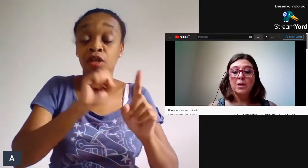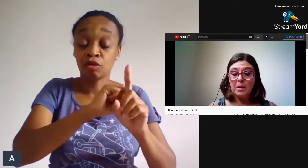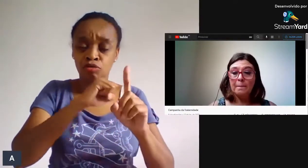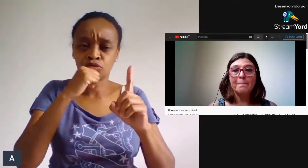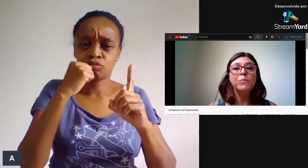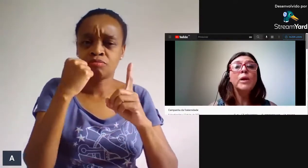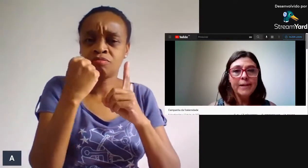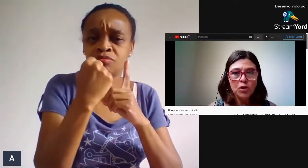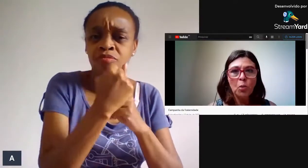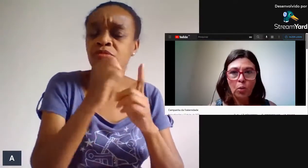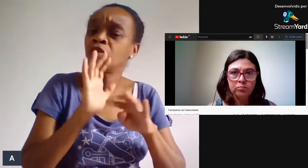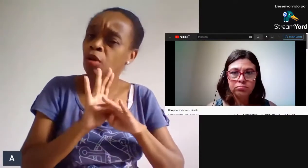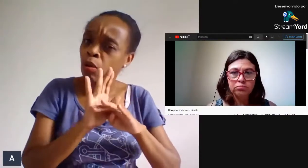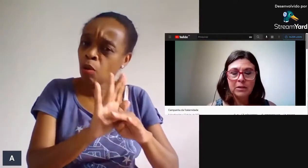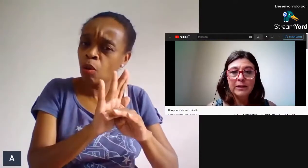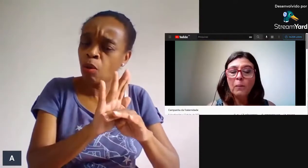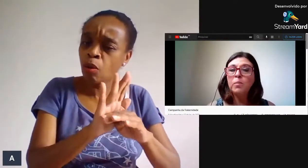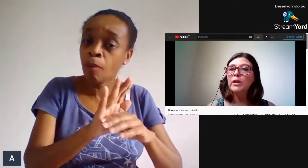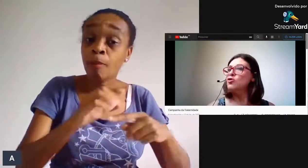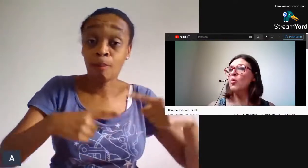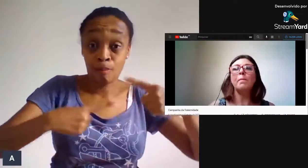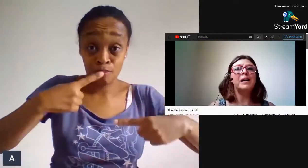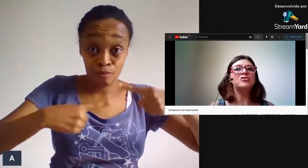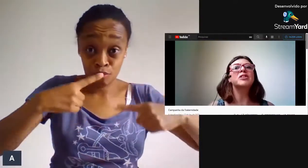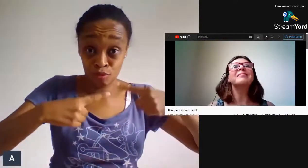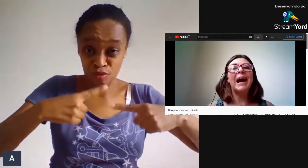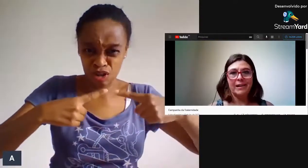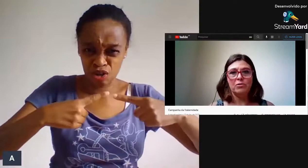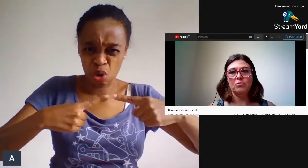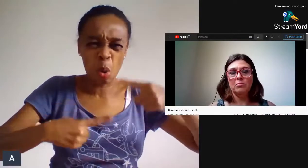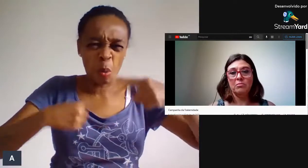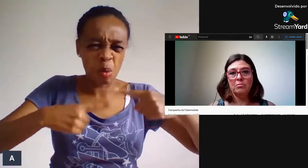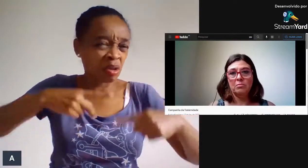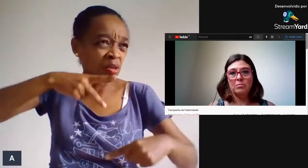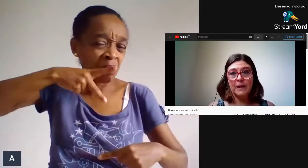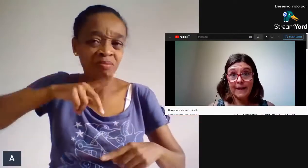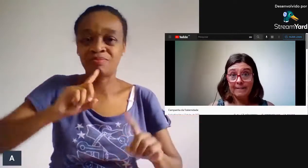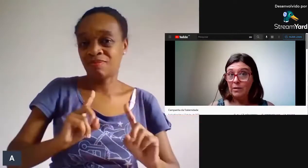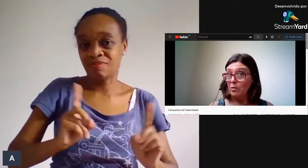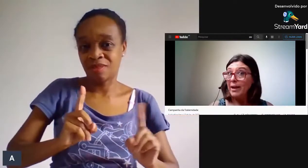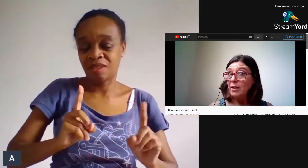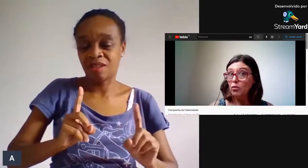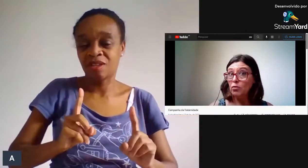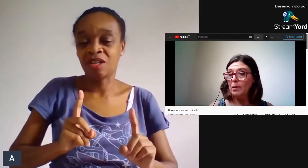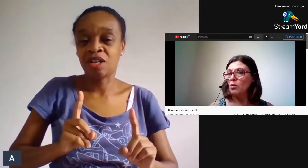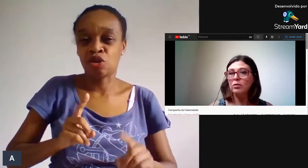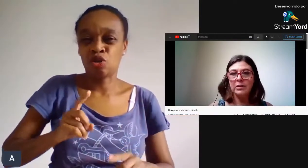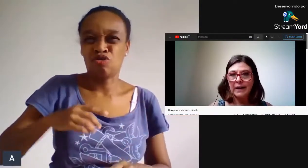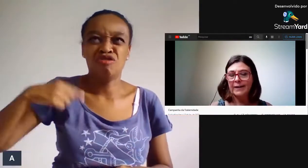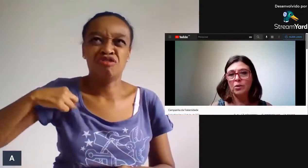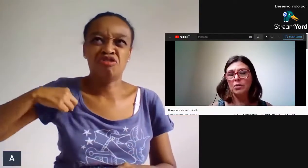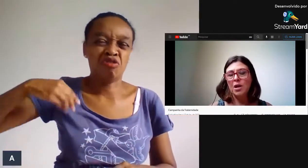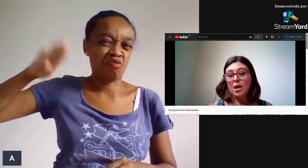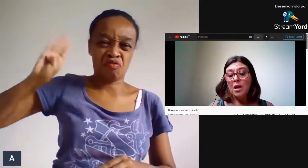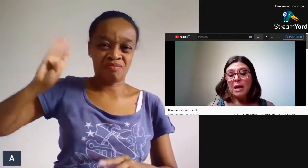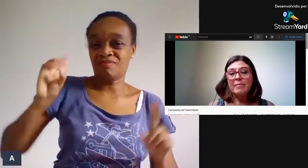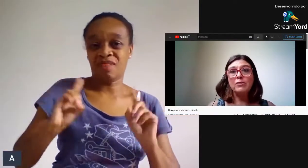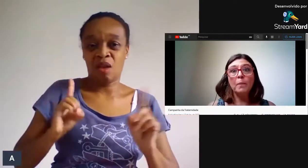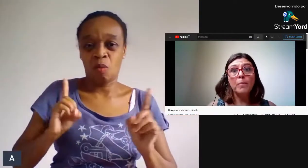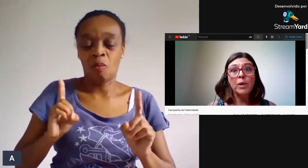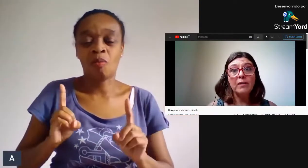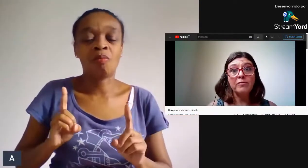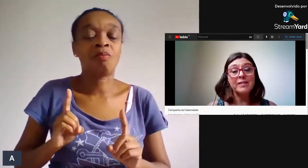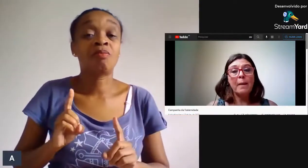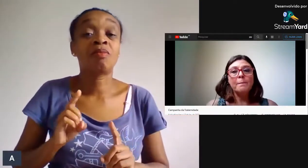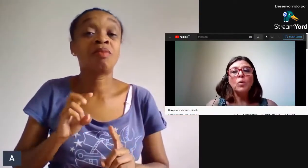mesmo, político, não político partidário, tá? Não é isso, pelo contrário.